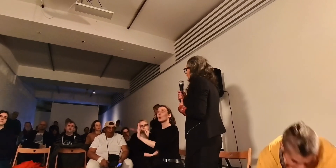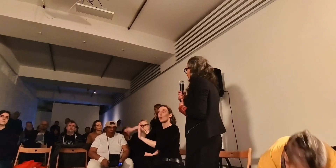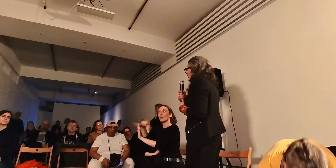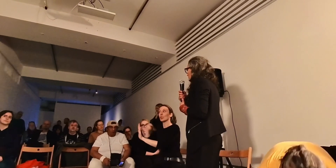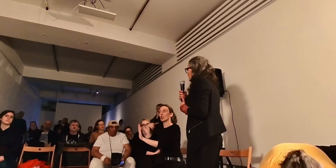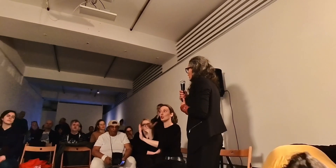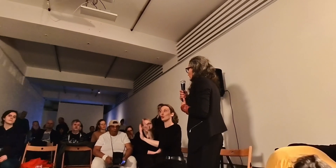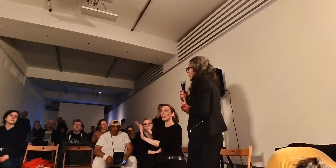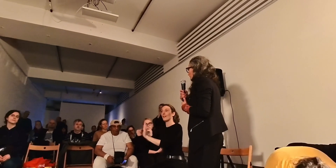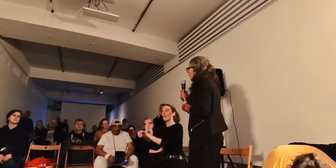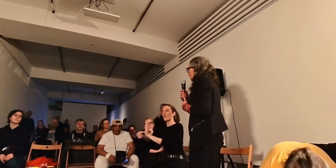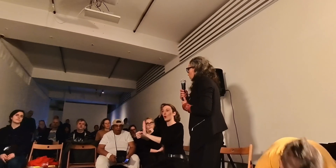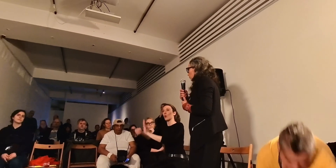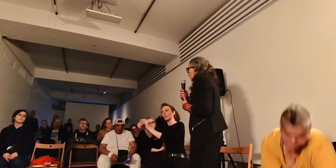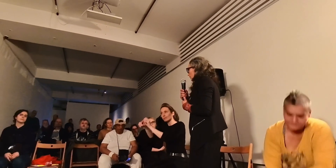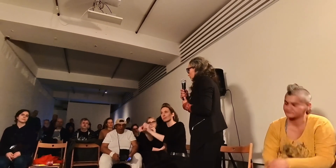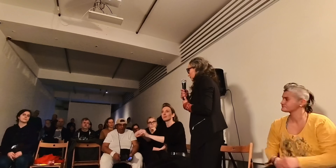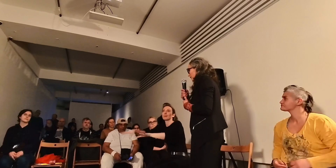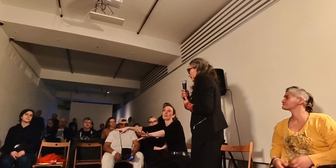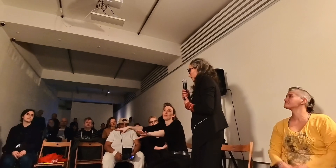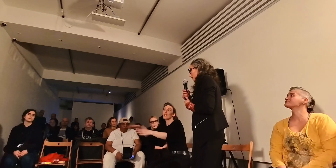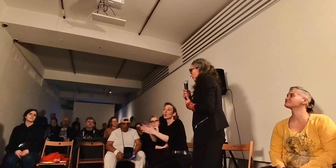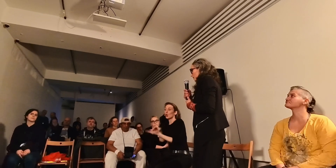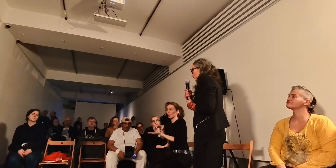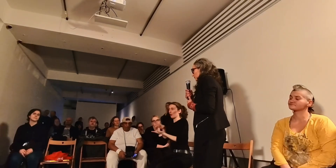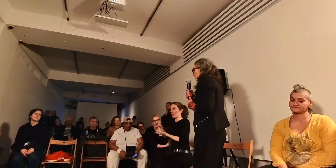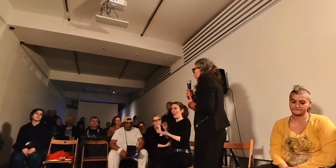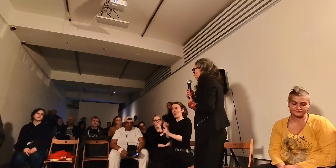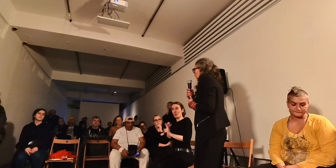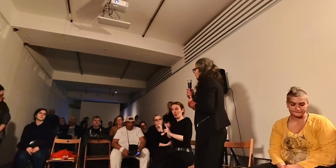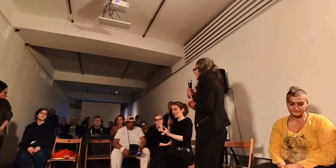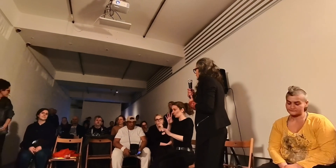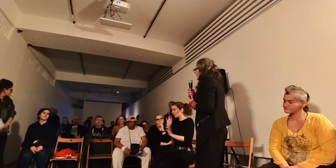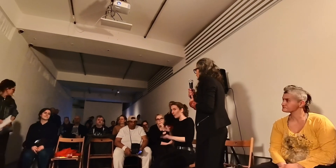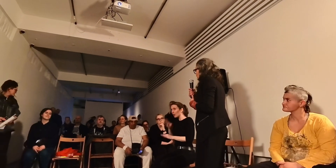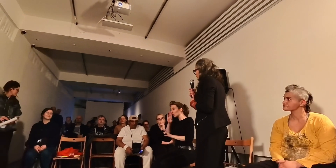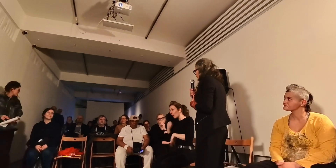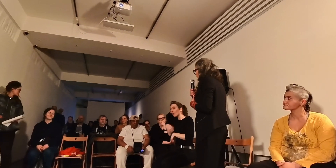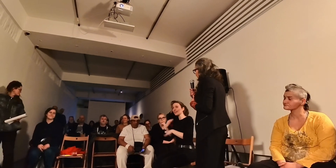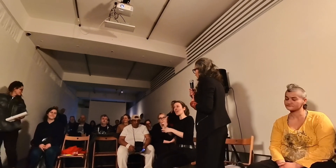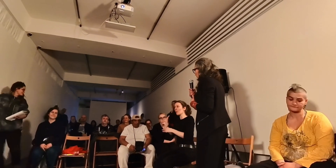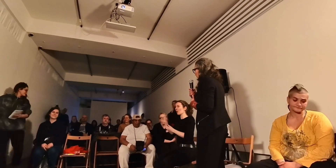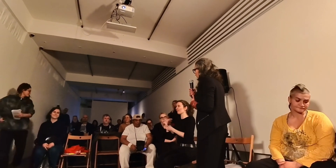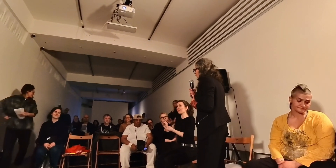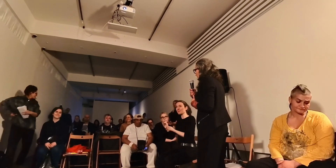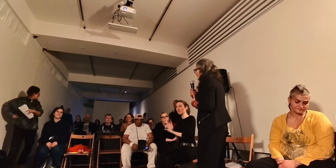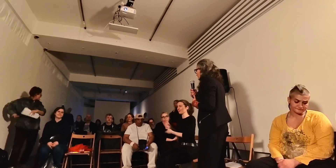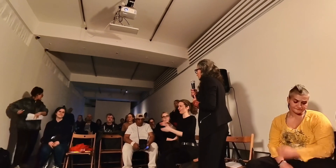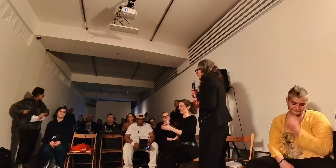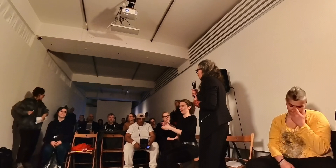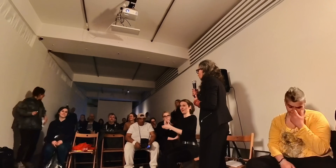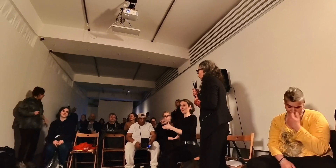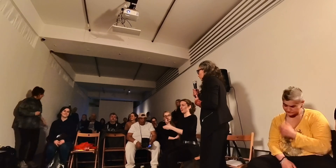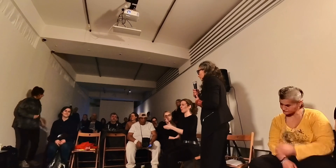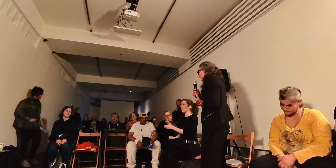podmínky dalších skupin, které jsou prekarizovány v běžném životě, natož za takových